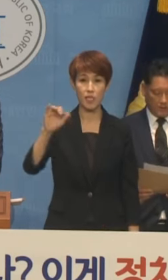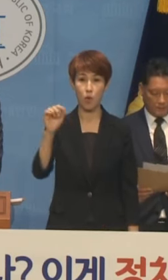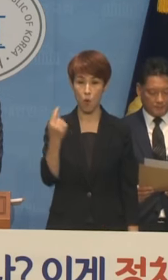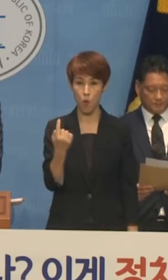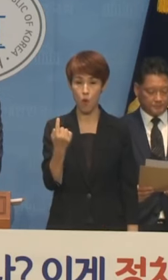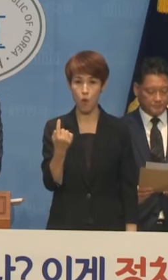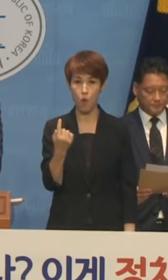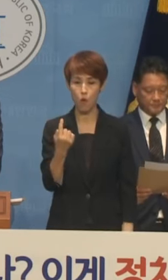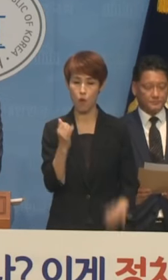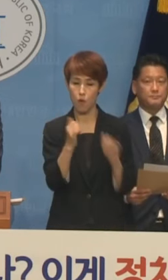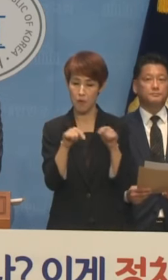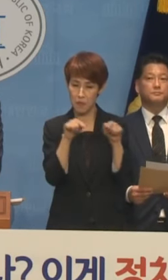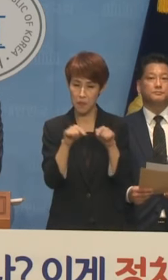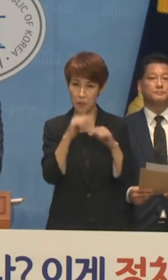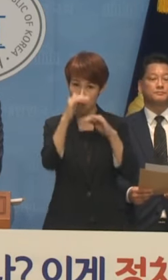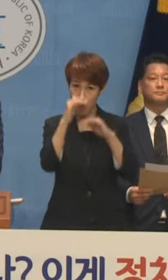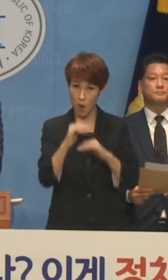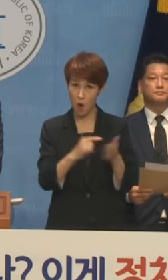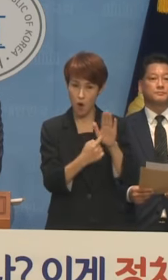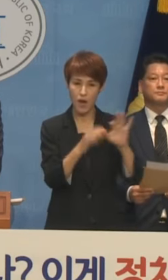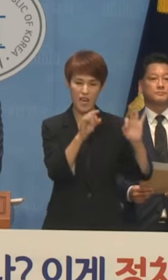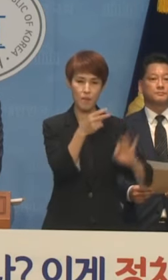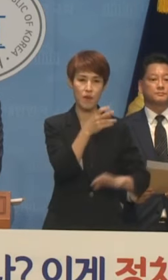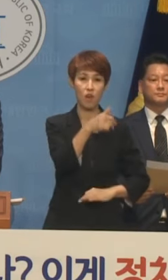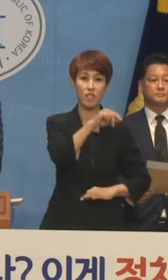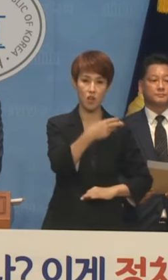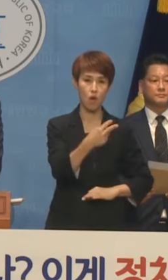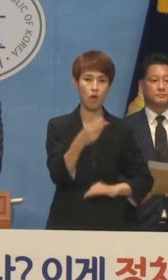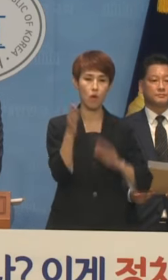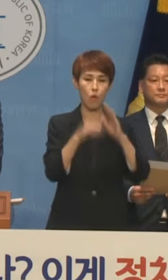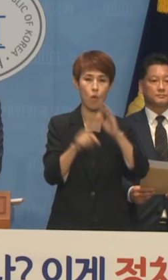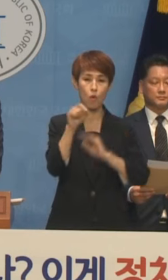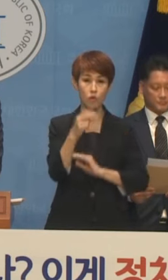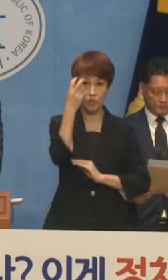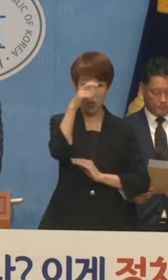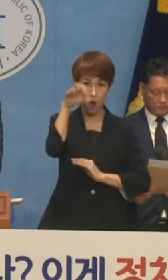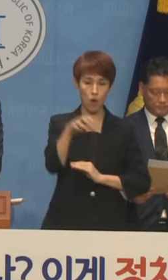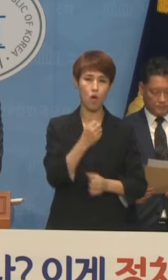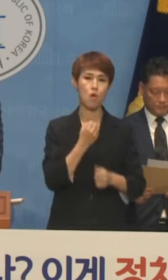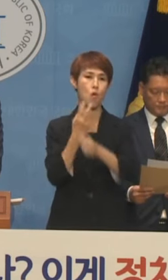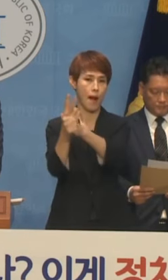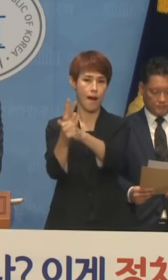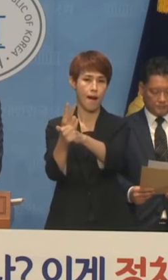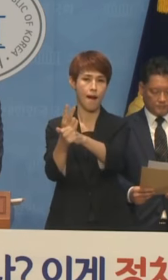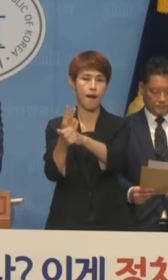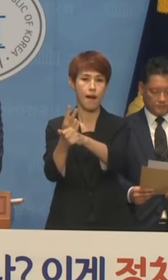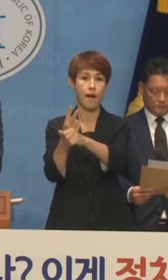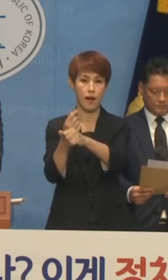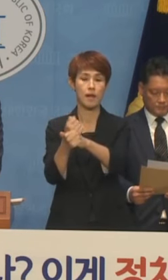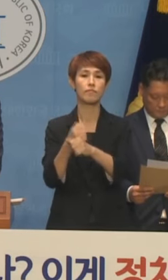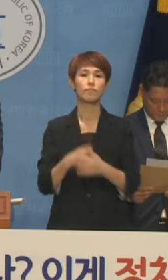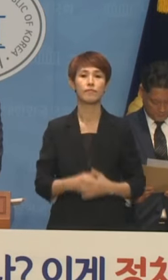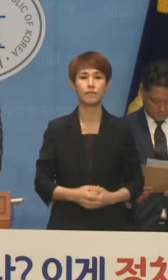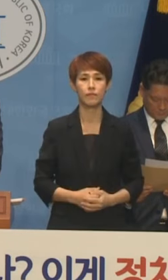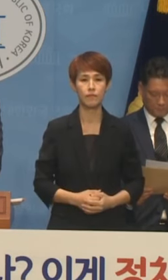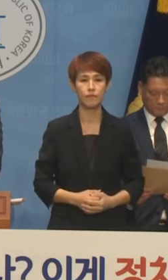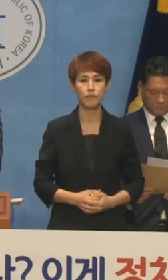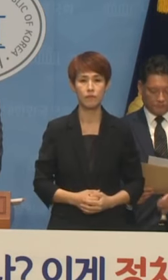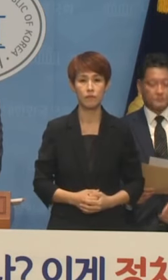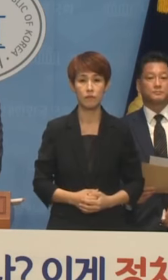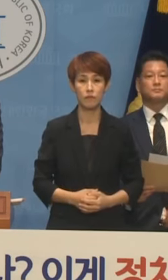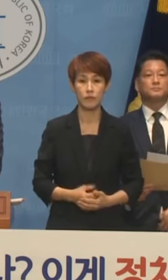김영철 검사를 공수처에 고발하는 기자회견을 사법정의 바로세우기 시민행동과 함께합니다.